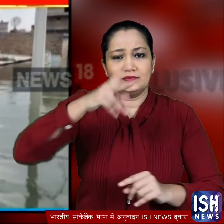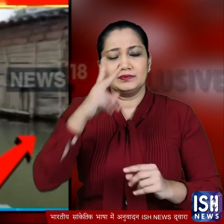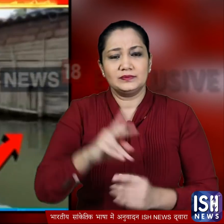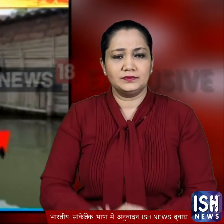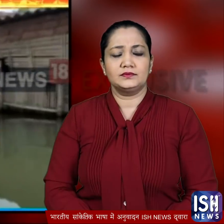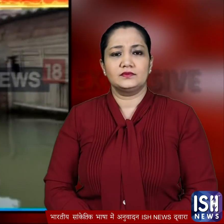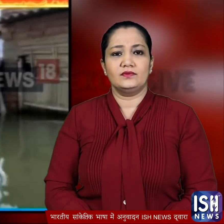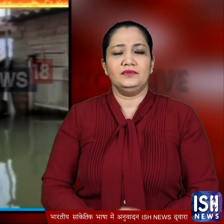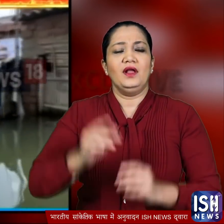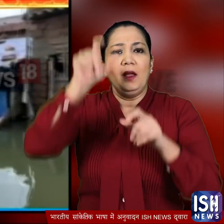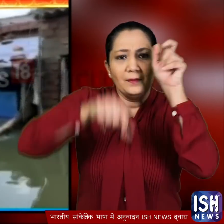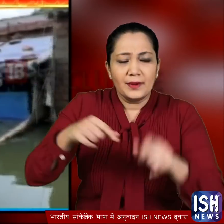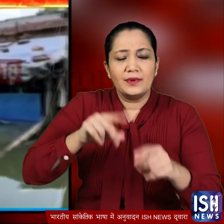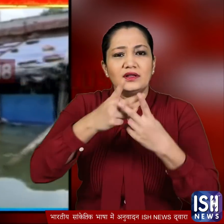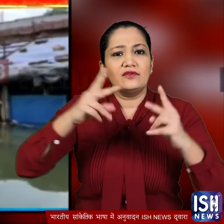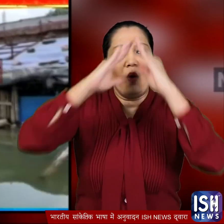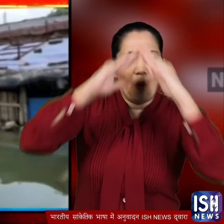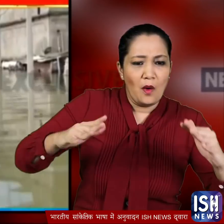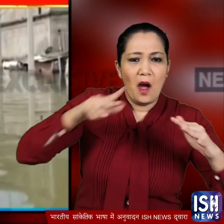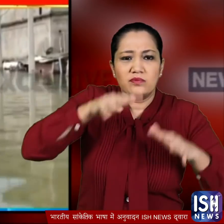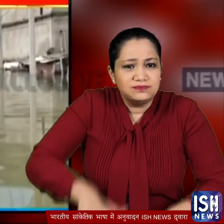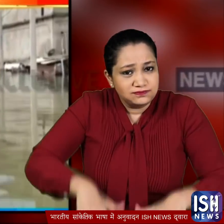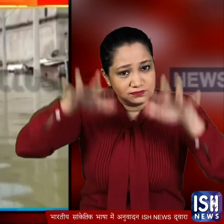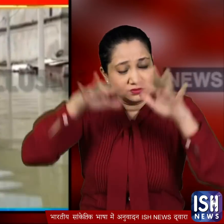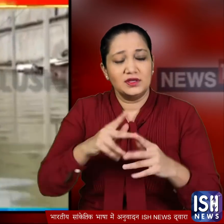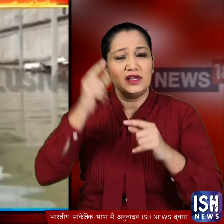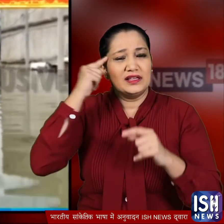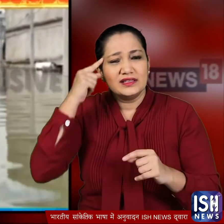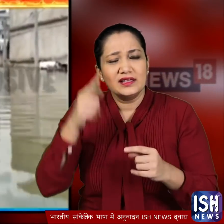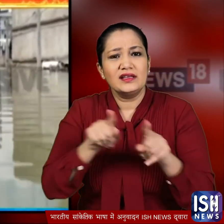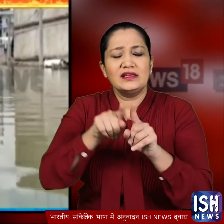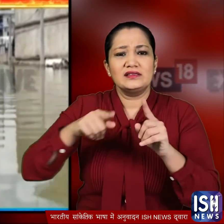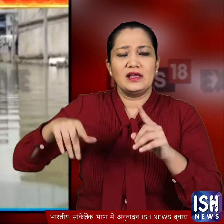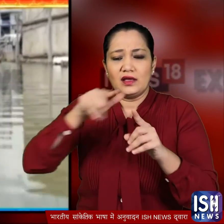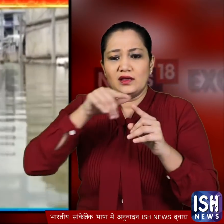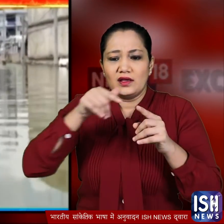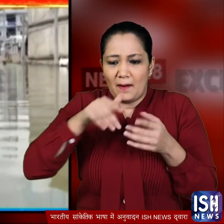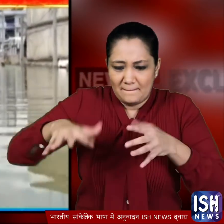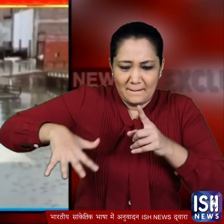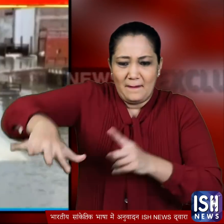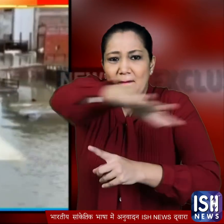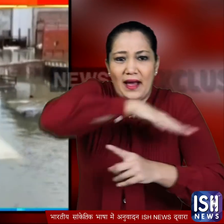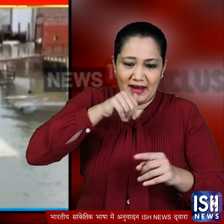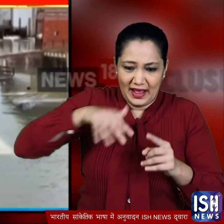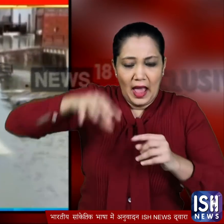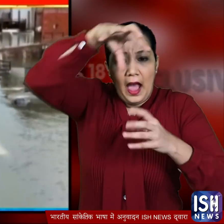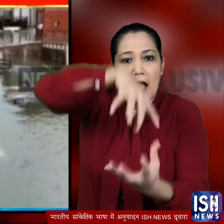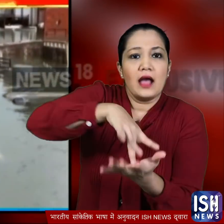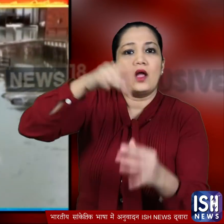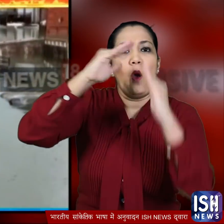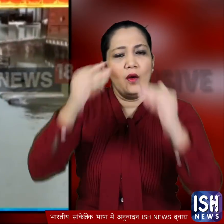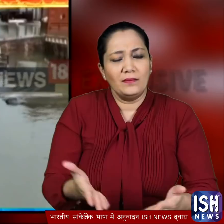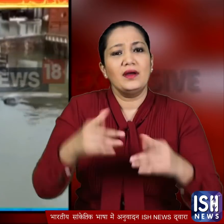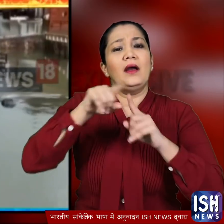आईं, उनमें लोगों के आशियाने पानी में डूबे नजर आए। उन्हें देखकर ऐसा लगा मानो वो किसी तालाब के बीचों बीच बने हों। केवल मकान ही नहीं, वहां